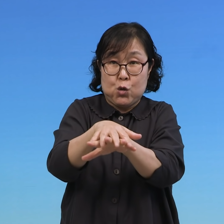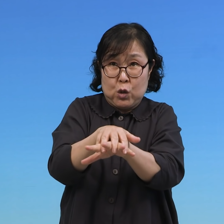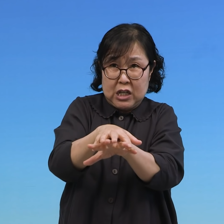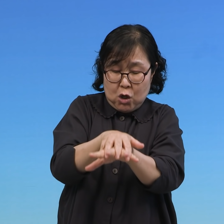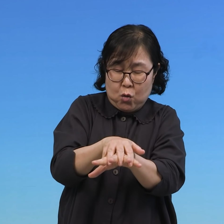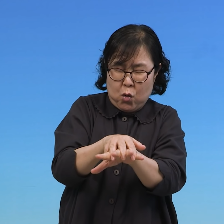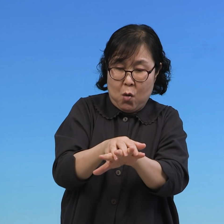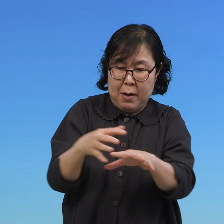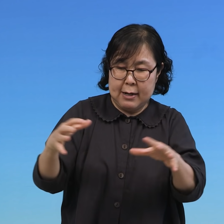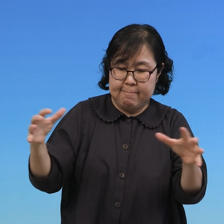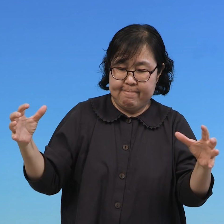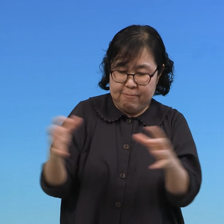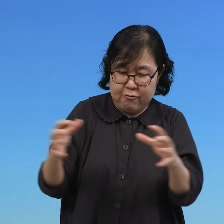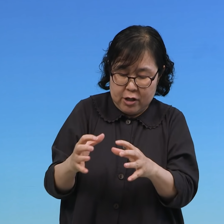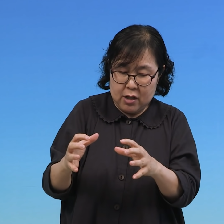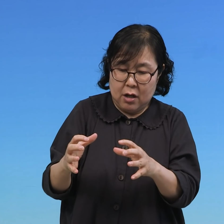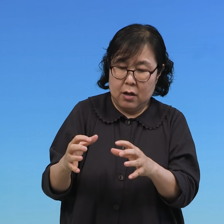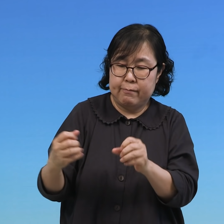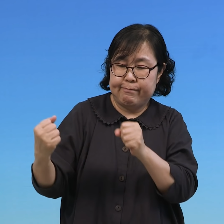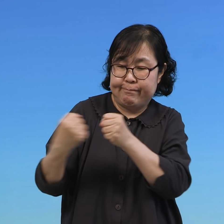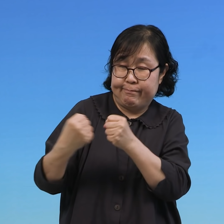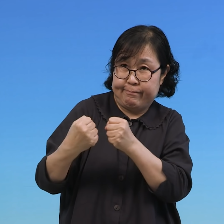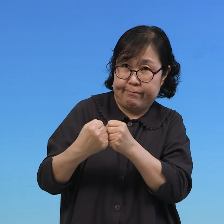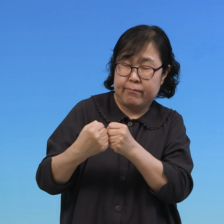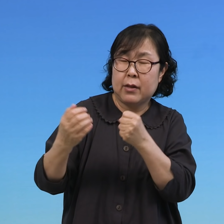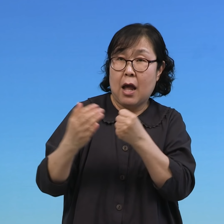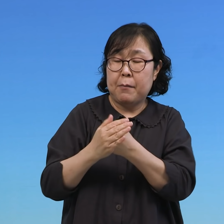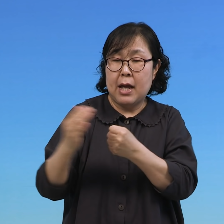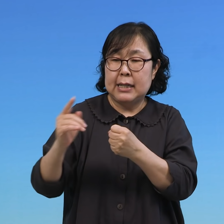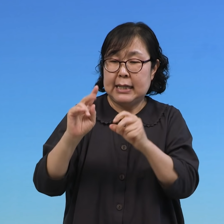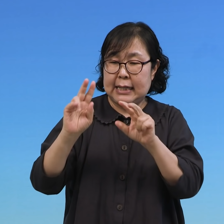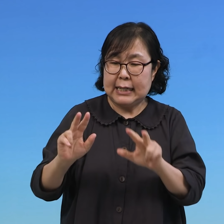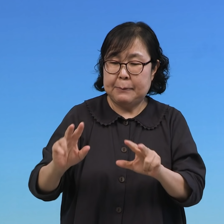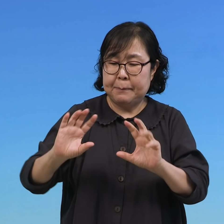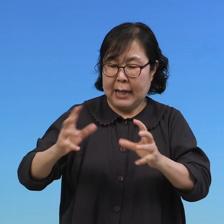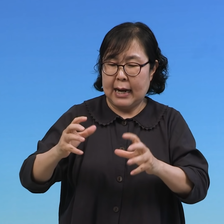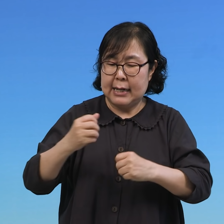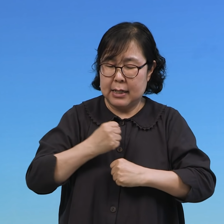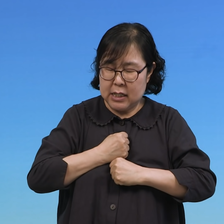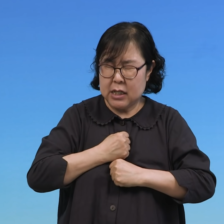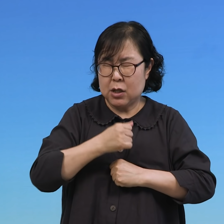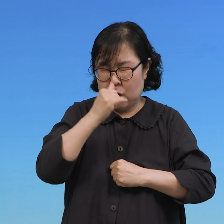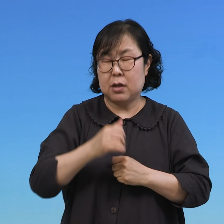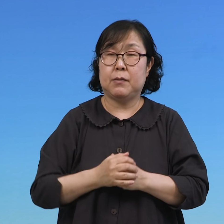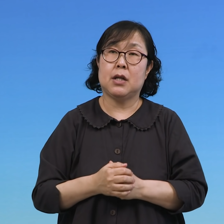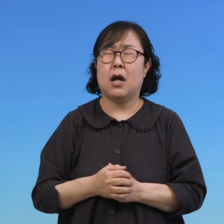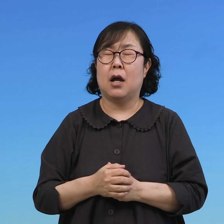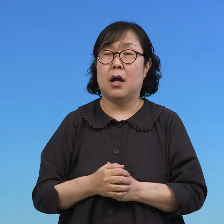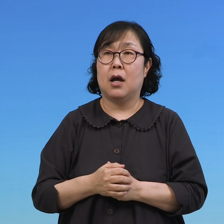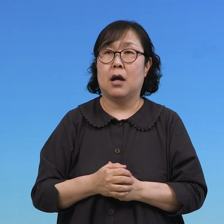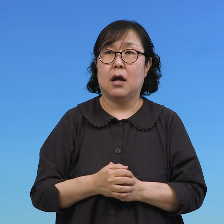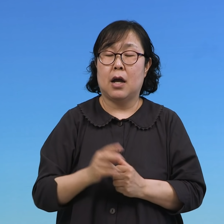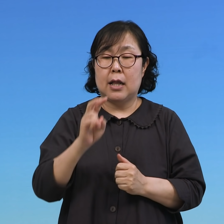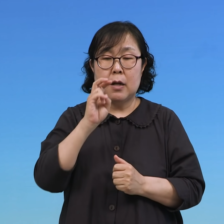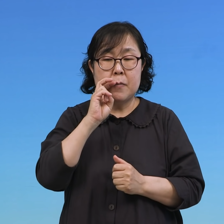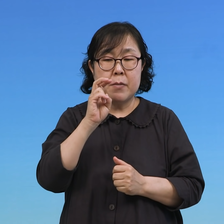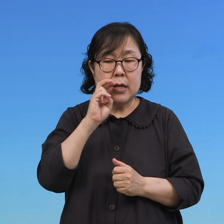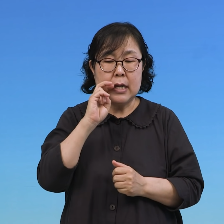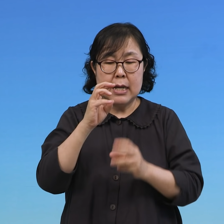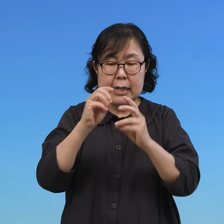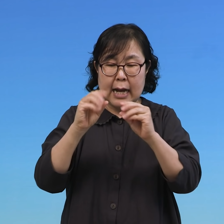거 아닙니까? 아까 주님께서 주셨던 말씀 그대로예요. 내가 진실로 진실로 너희에게 이르노니 한 알의